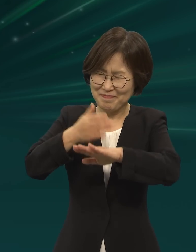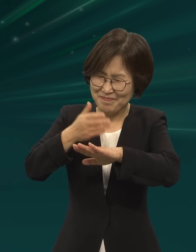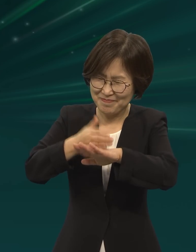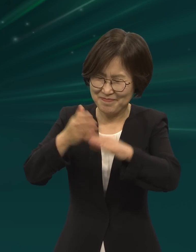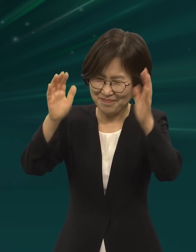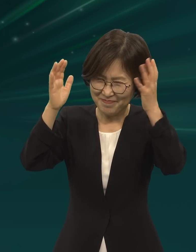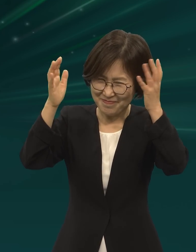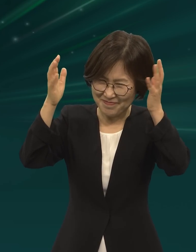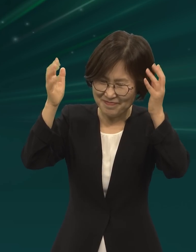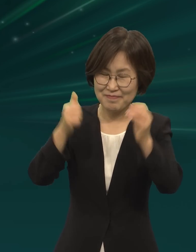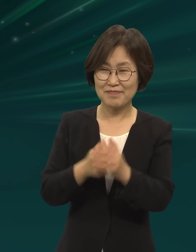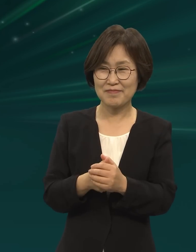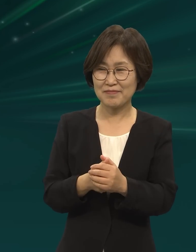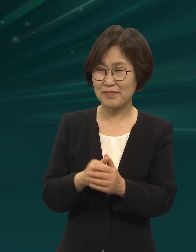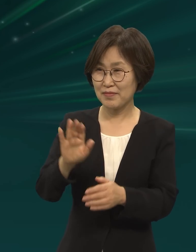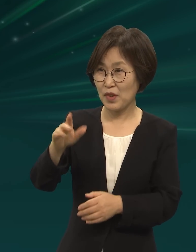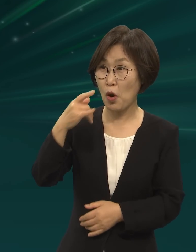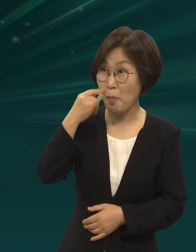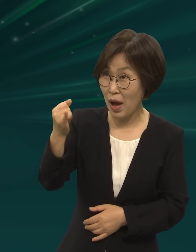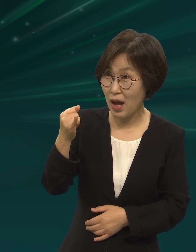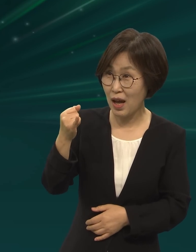봤지?